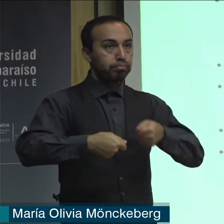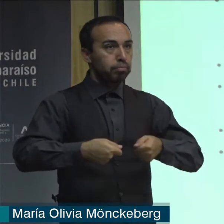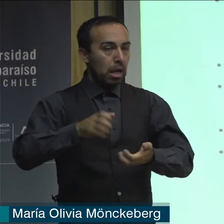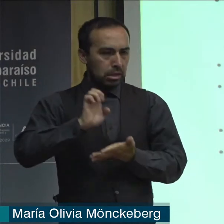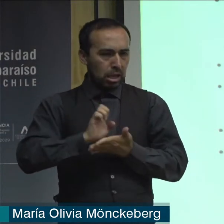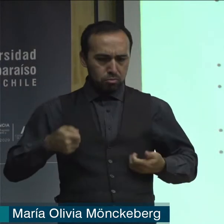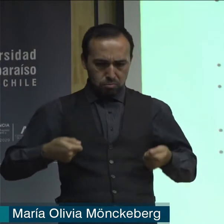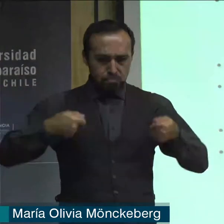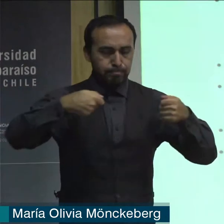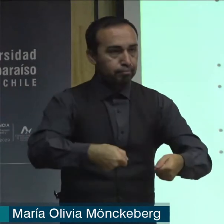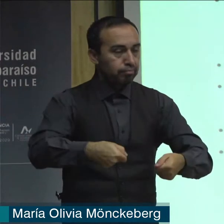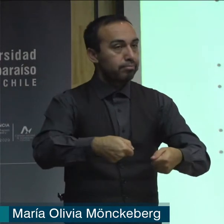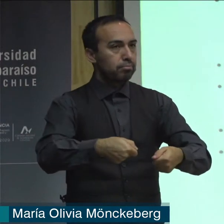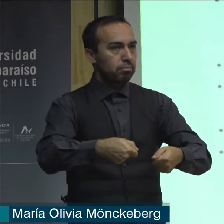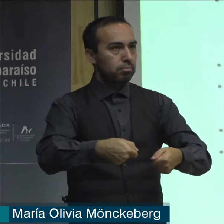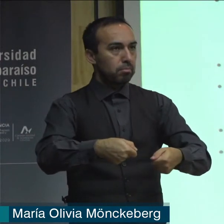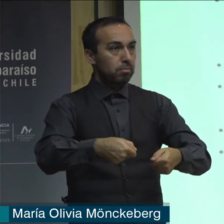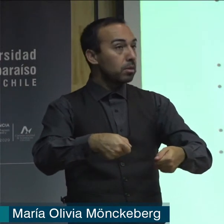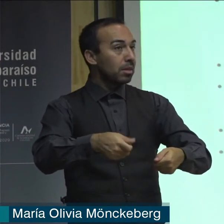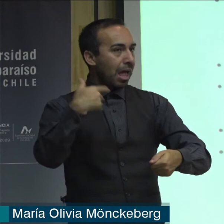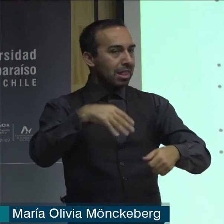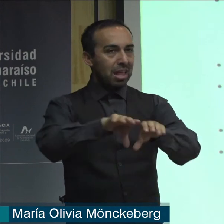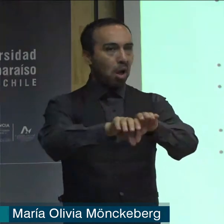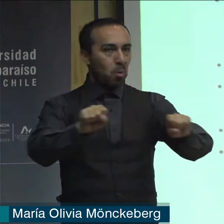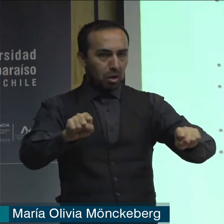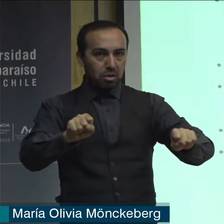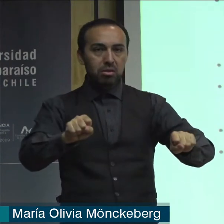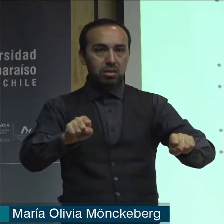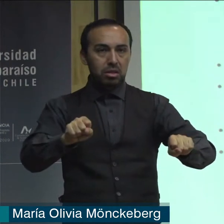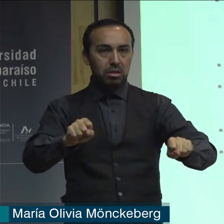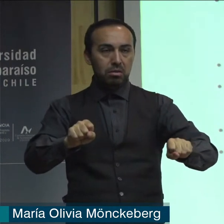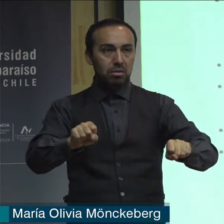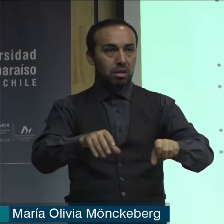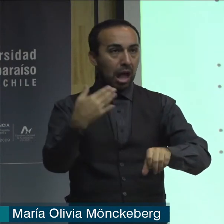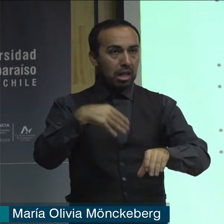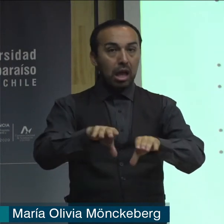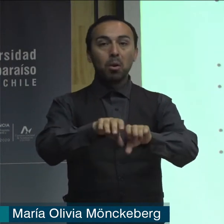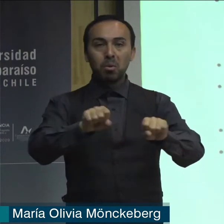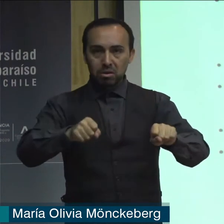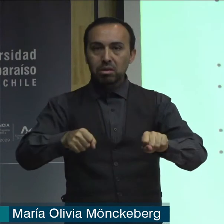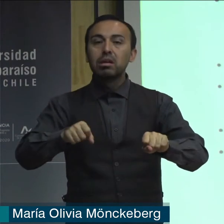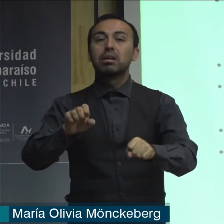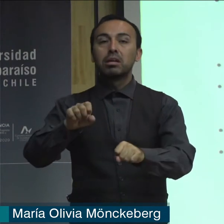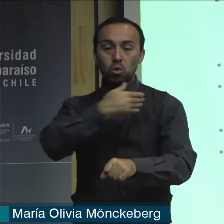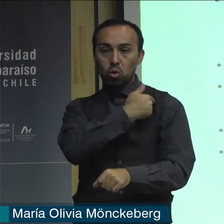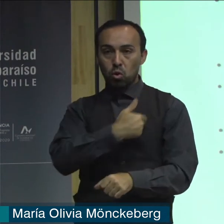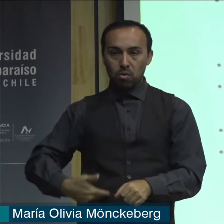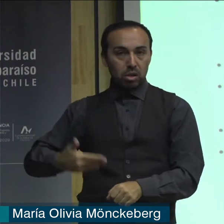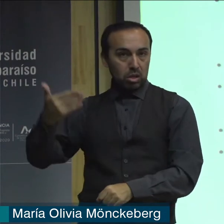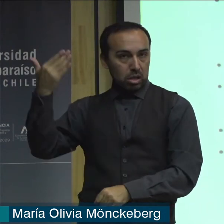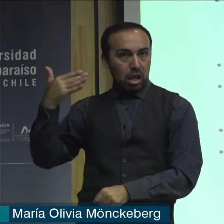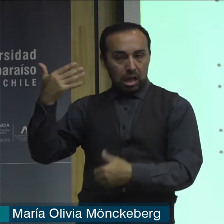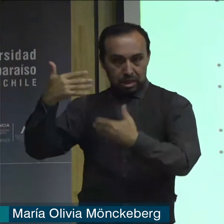por el convenio que se habían llegado con los gobiernos y sobre todo se habían